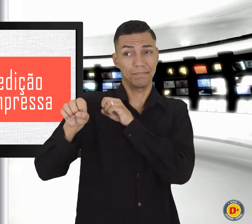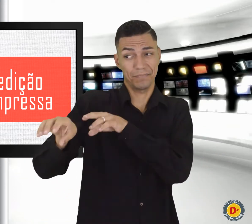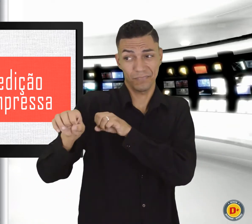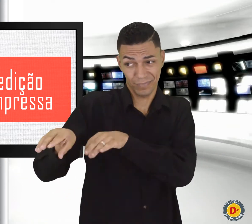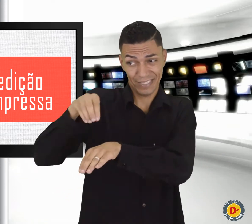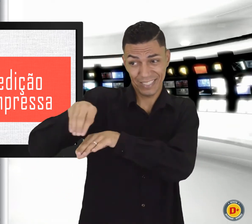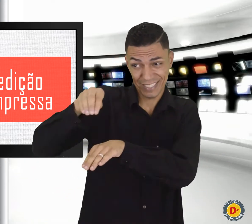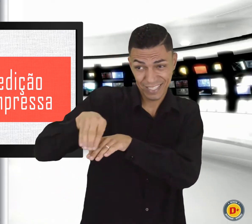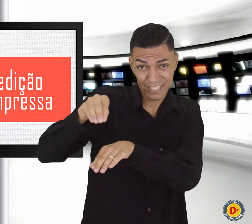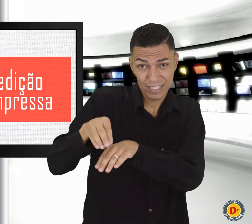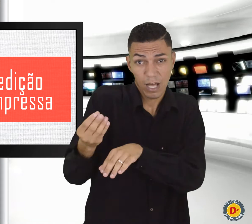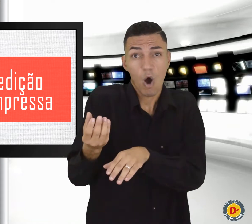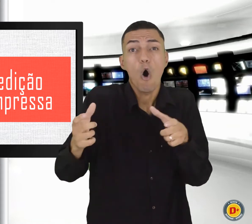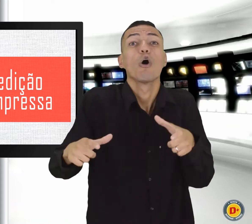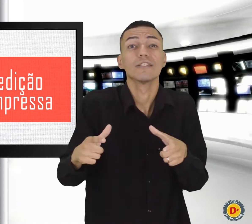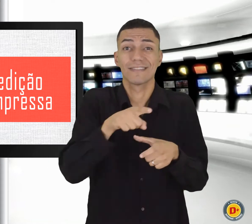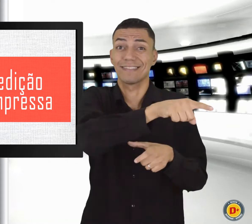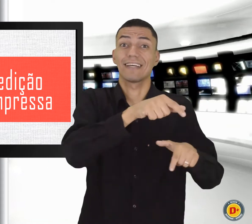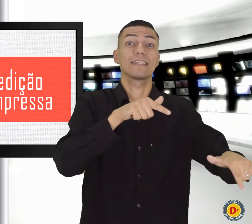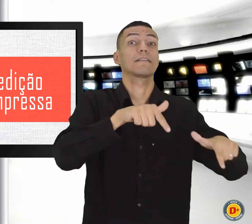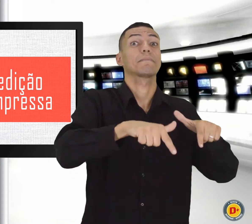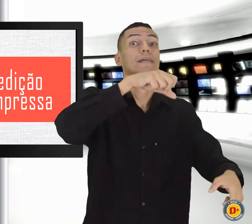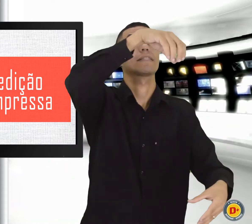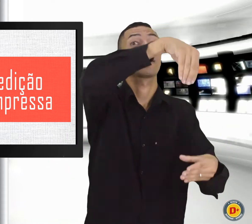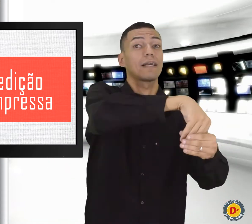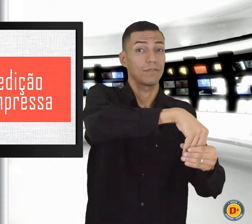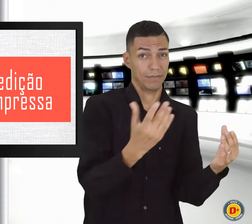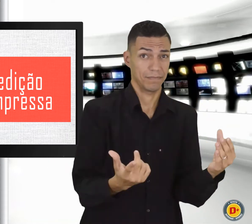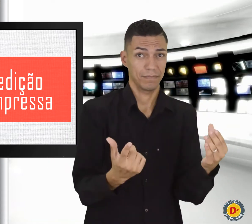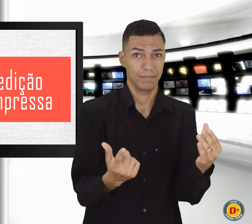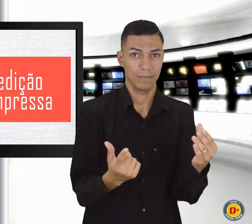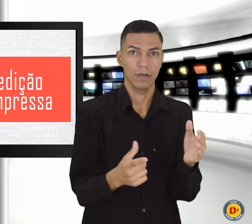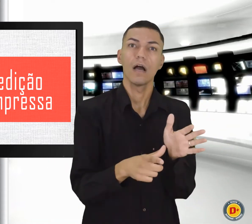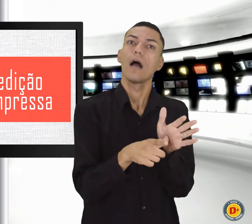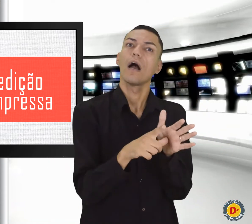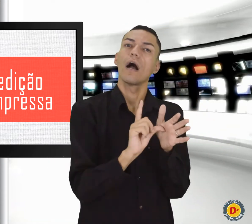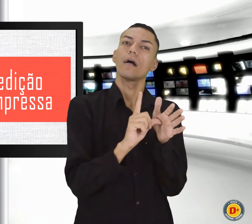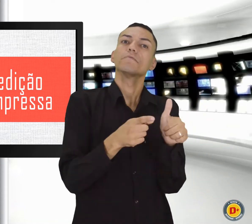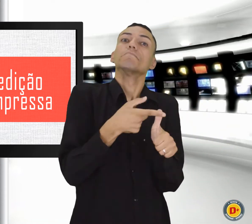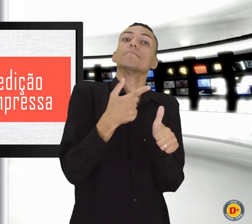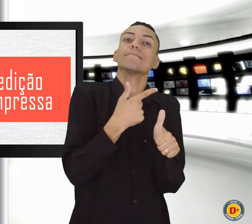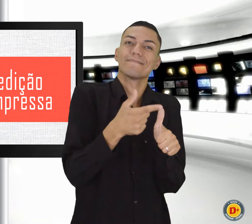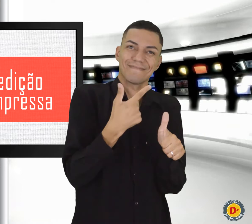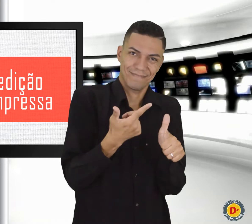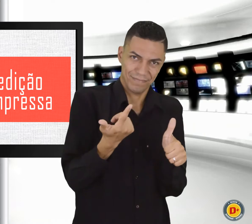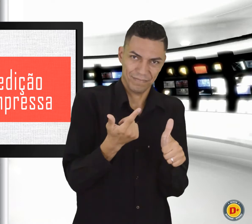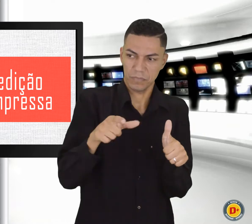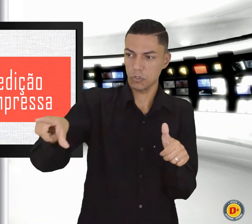trabalho. Para isso, antes da contratação do cliente, o preparador laboral aprendia com o